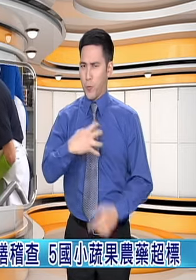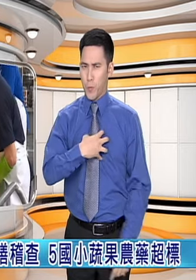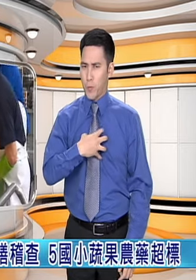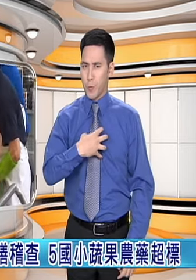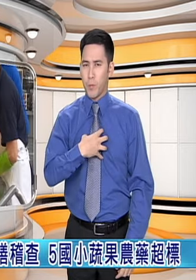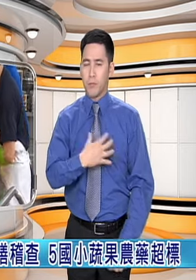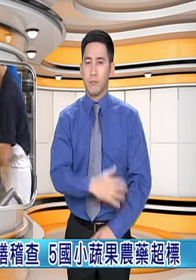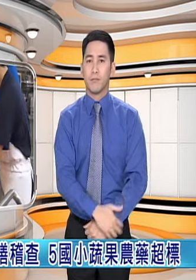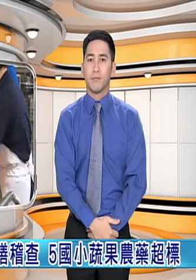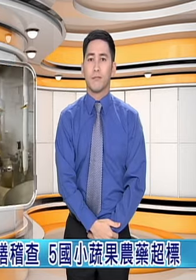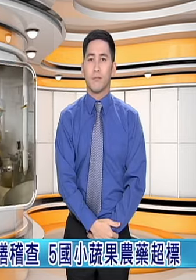标。